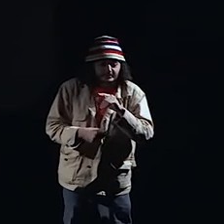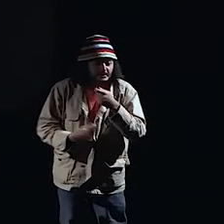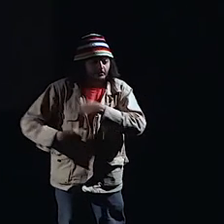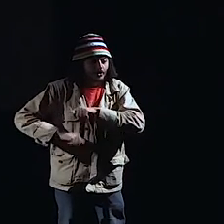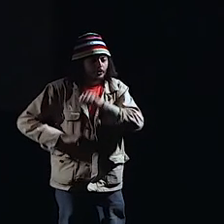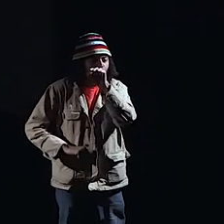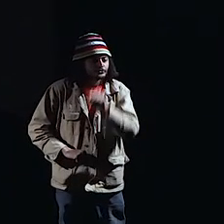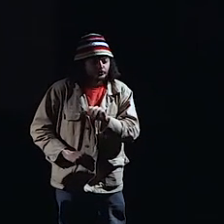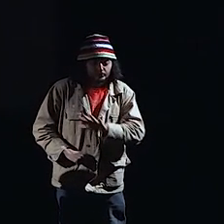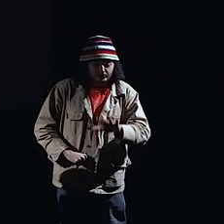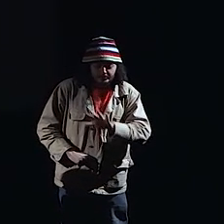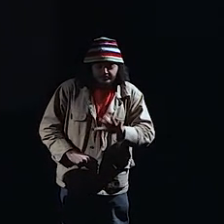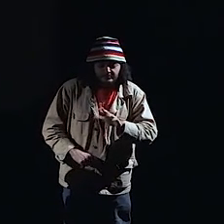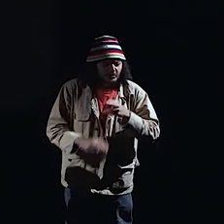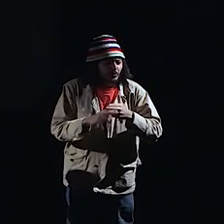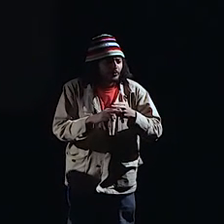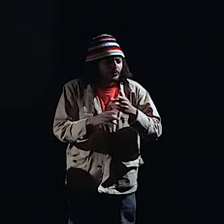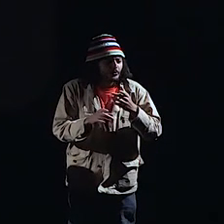question? Moi, je me demande, en fait,